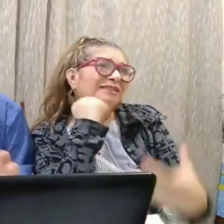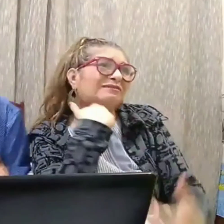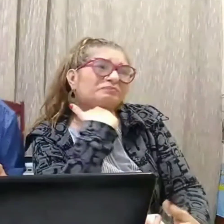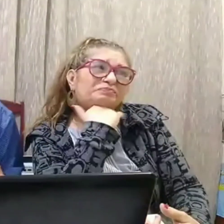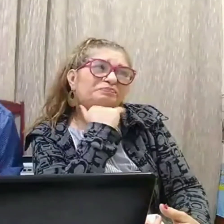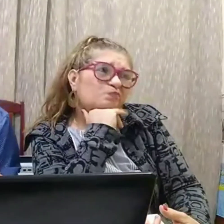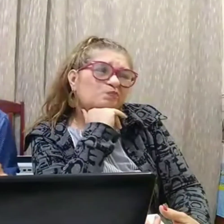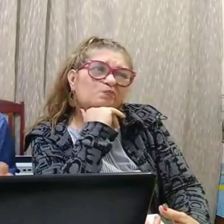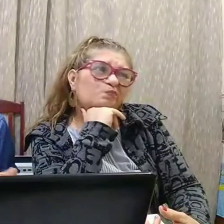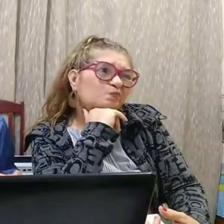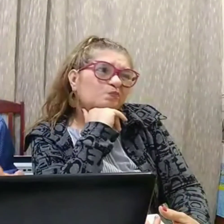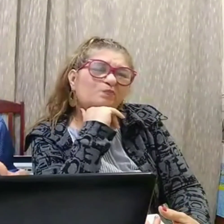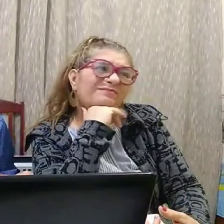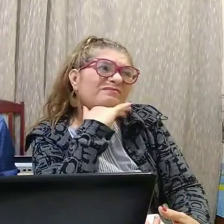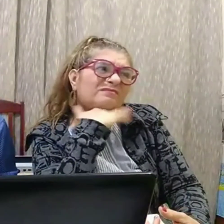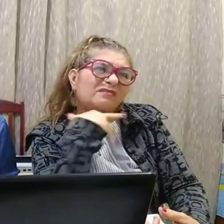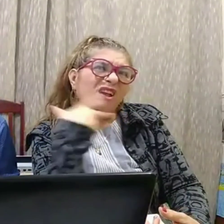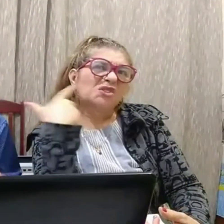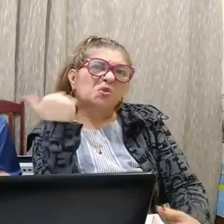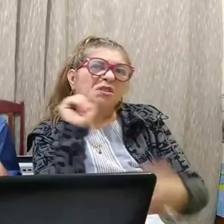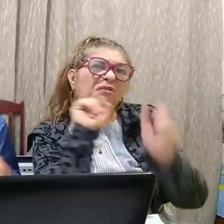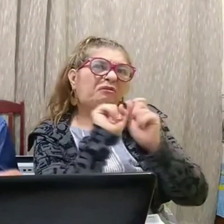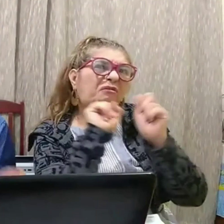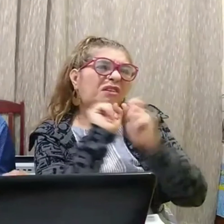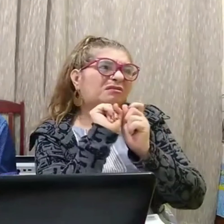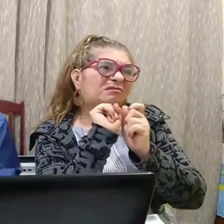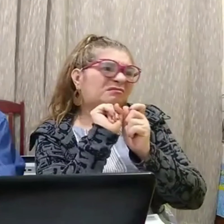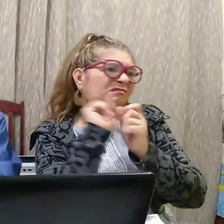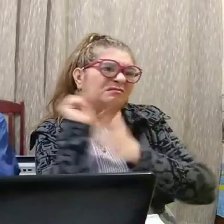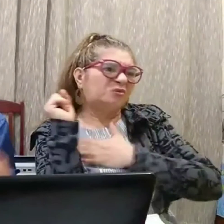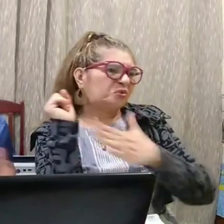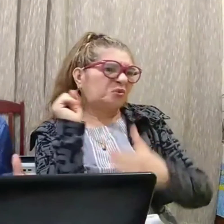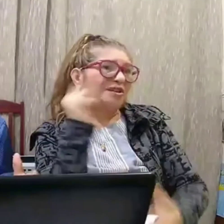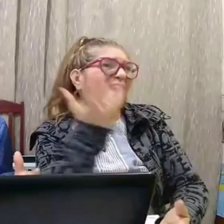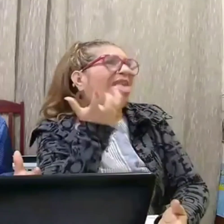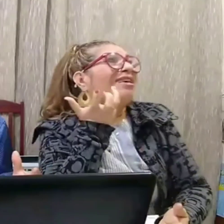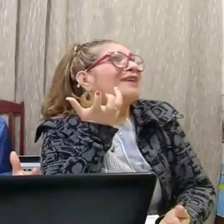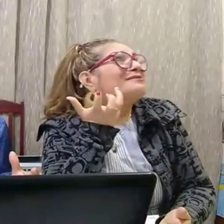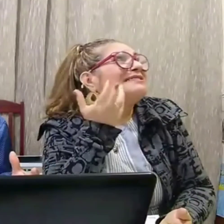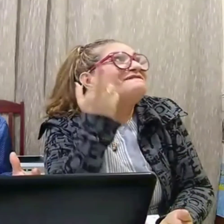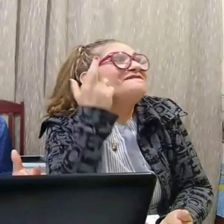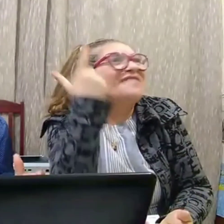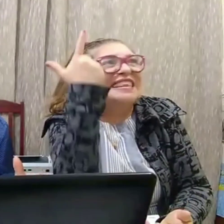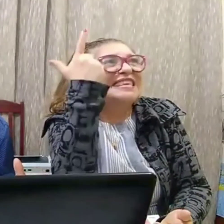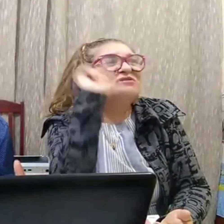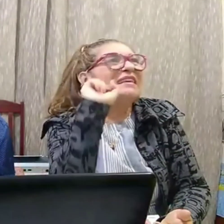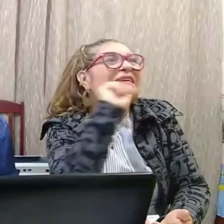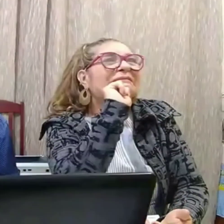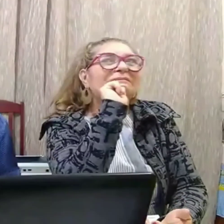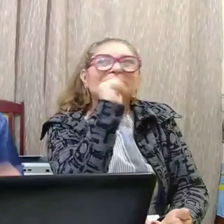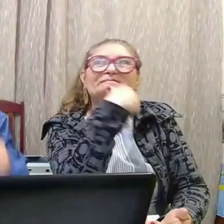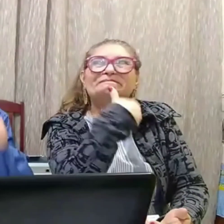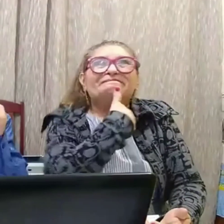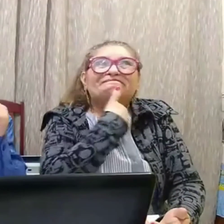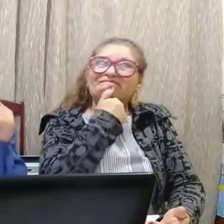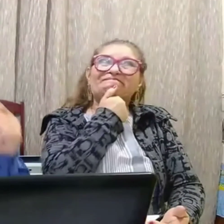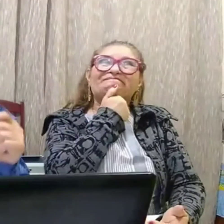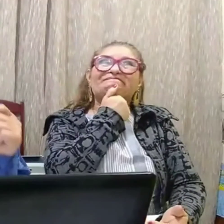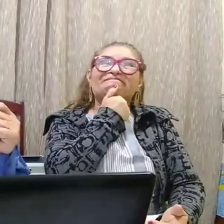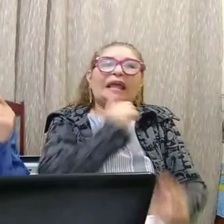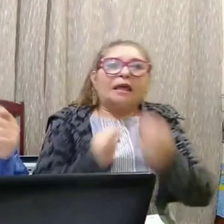e fazia estava sendo para ele insuficiente, ele queria algo mais. Eu vou dizer uma coisa,